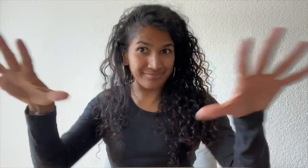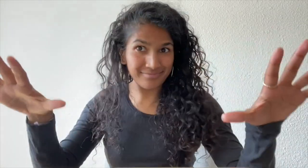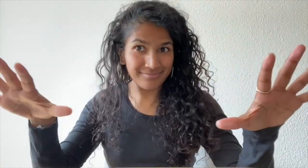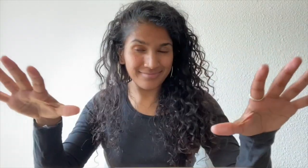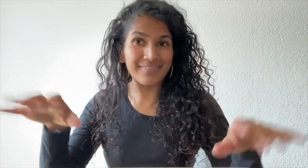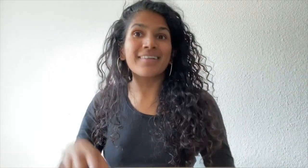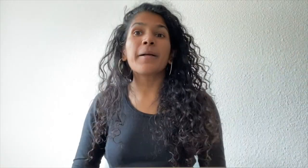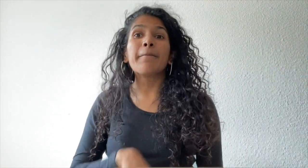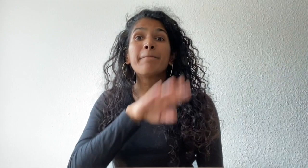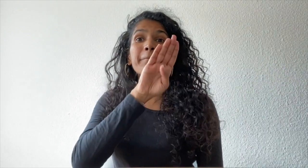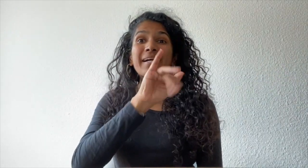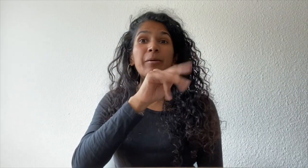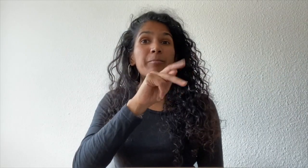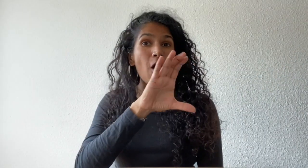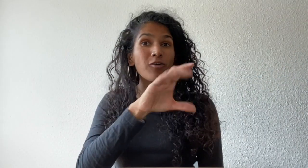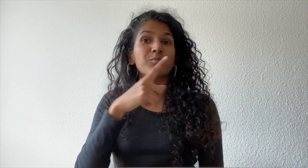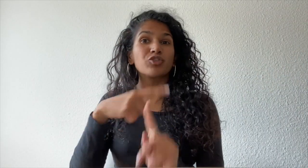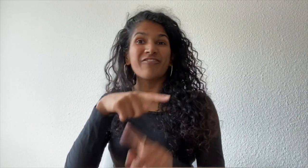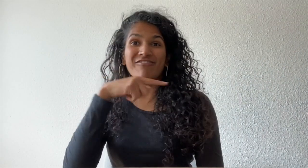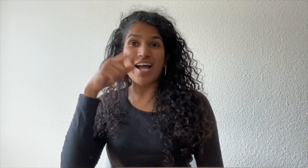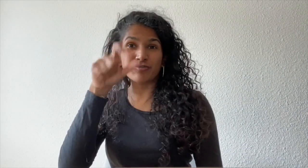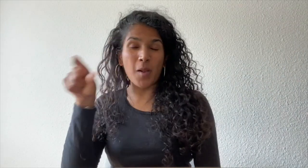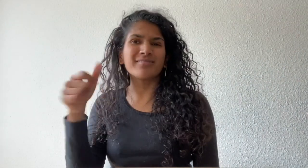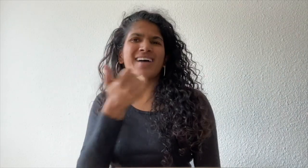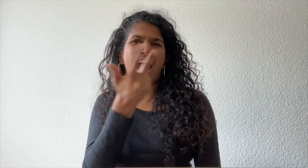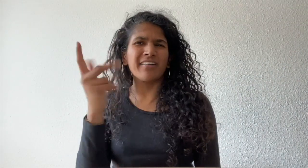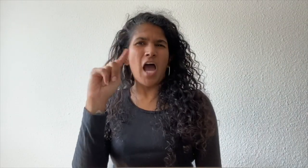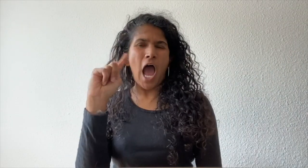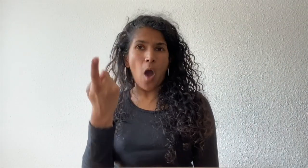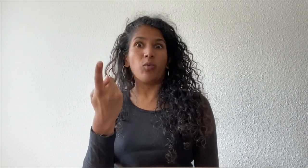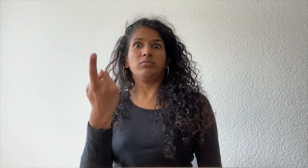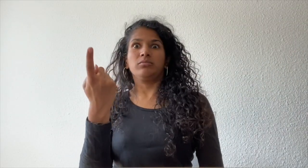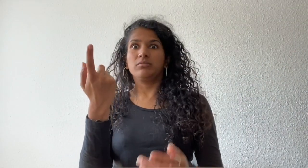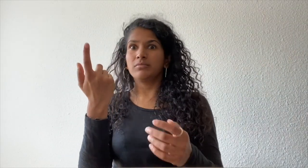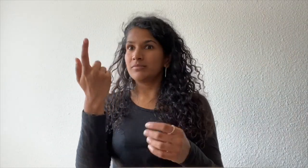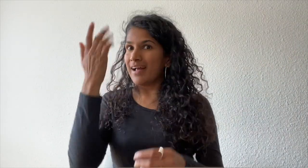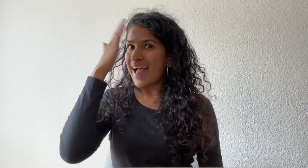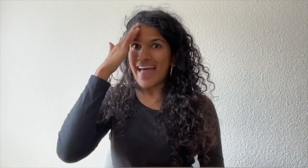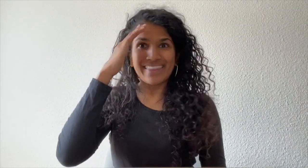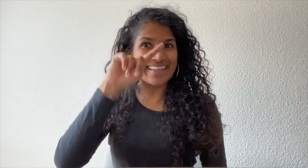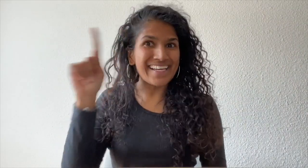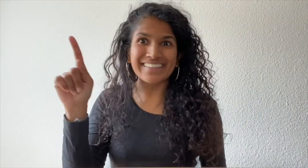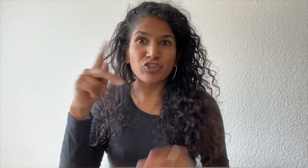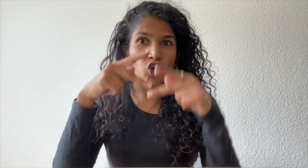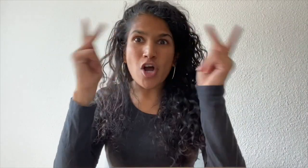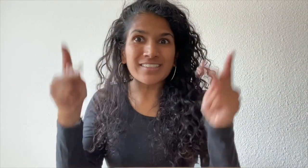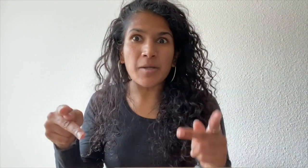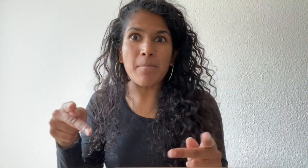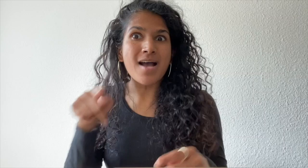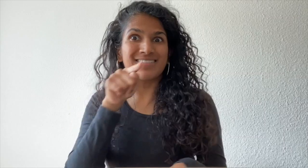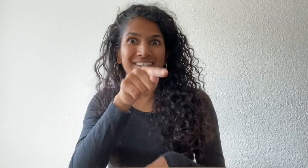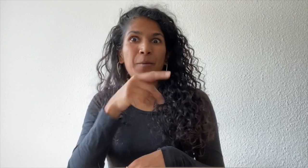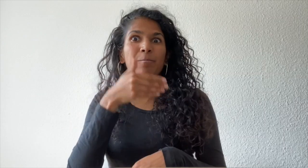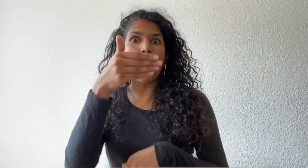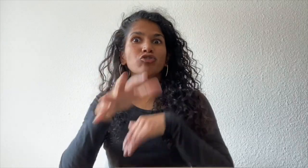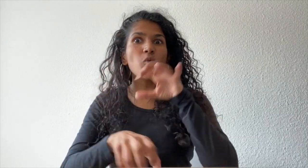weiße Privilegien ist in Deutschland ja erst seit 10 Jahren im Umlauf. Man findet sowohl